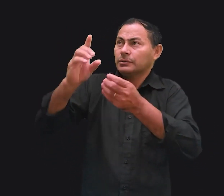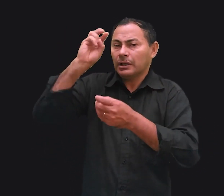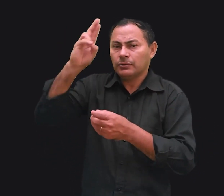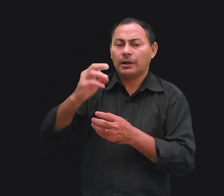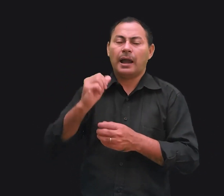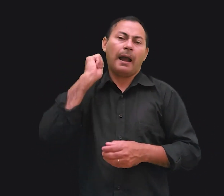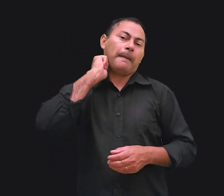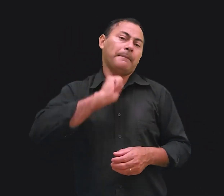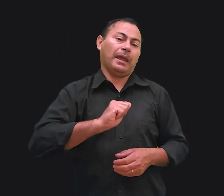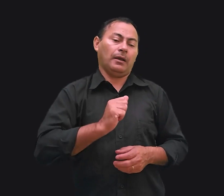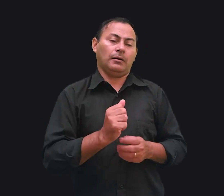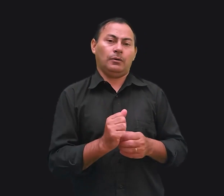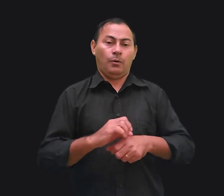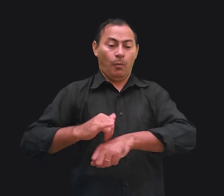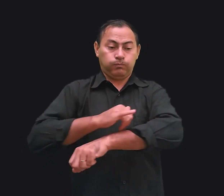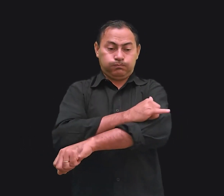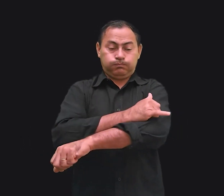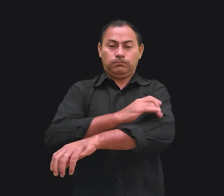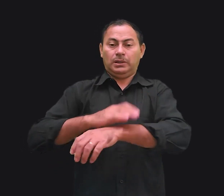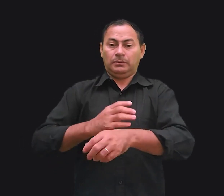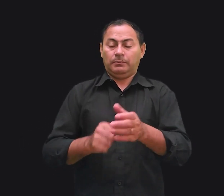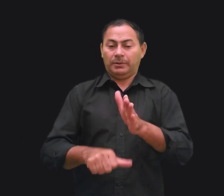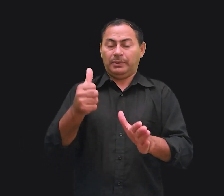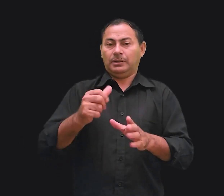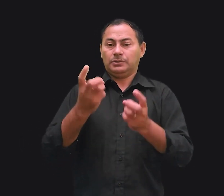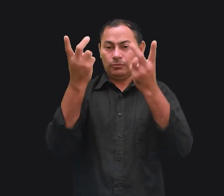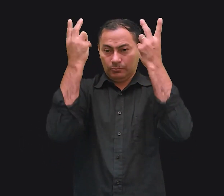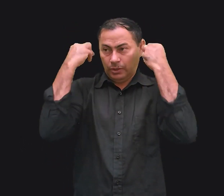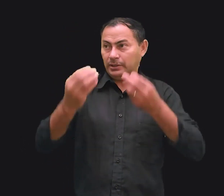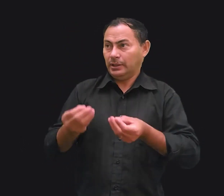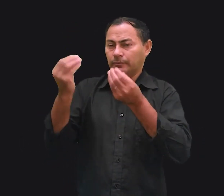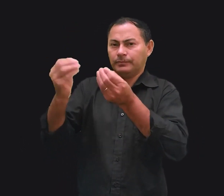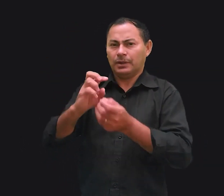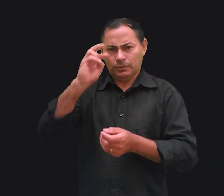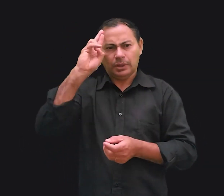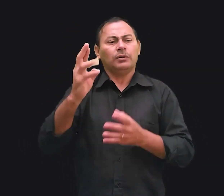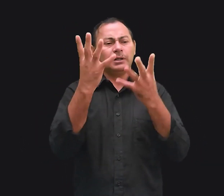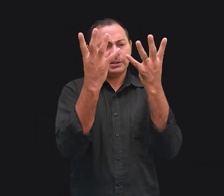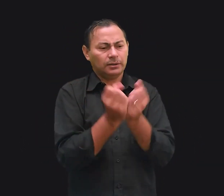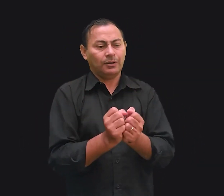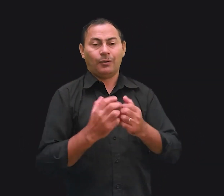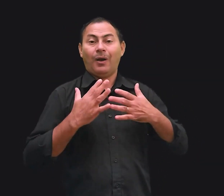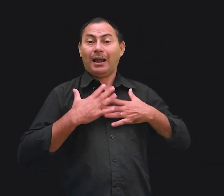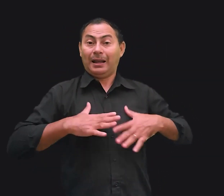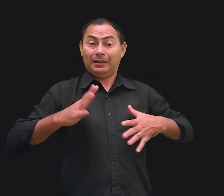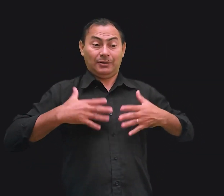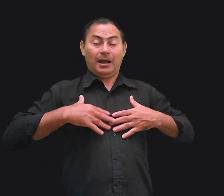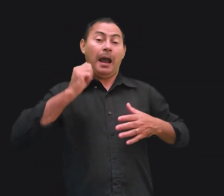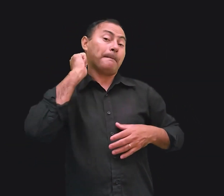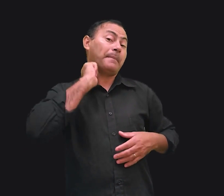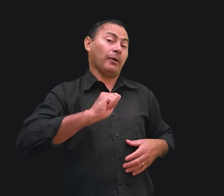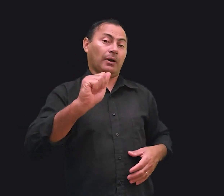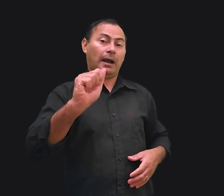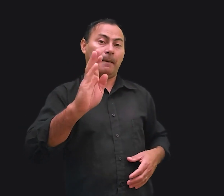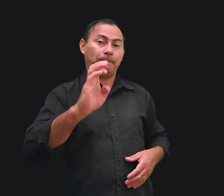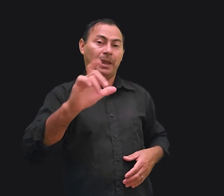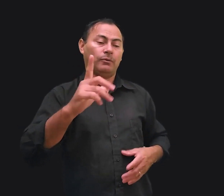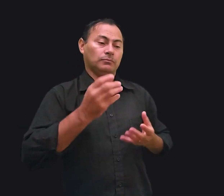por sua vez, trouxe as partes gordas das primeiras crias do seu rebanho. O Senhor aceitou com agrado Abel e a sua